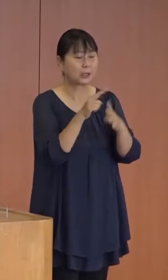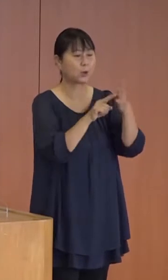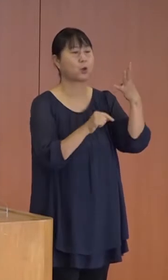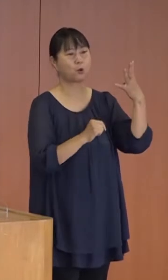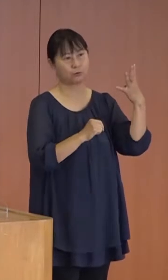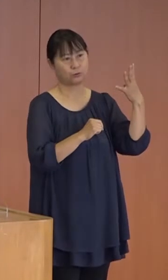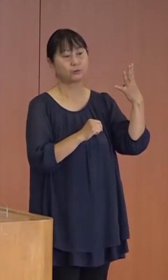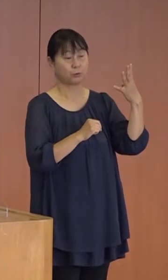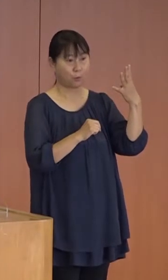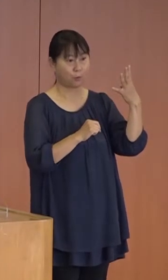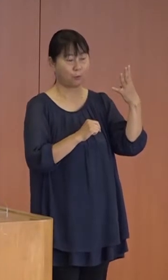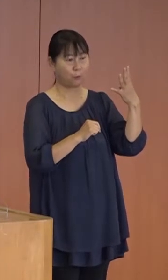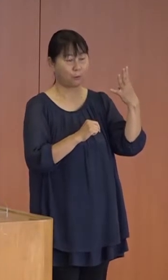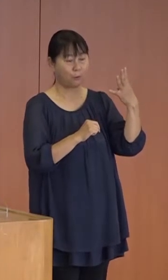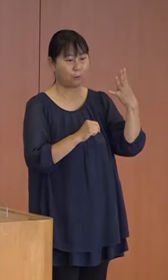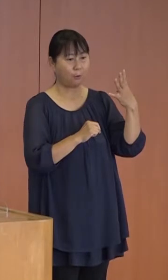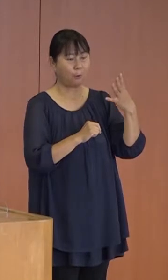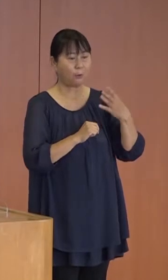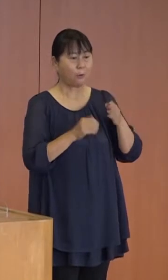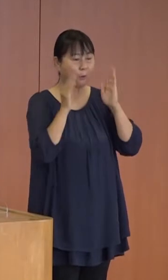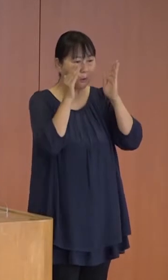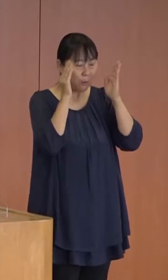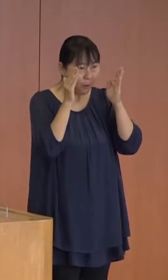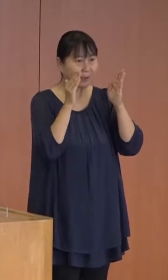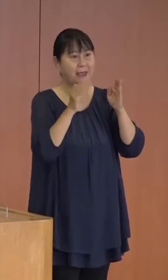及啓発事業を展開いたします。